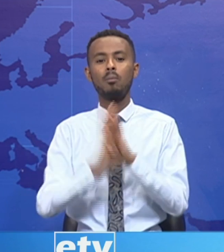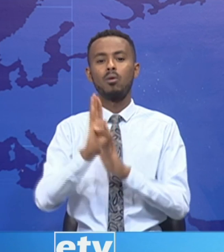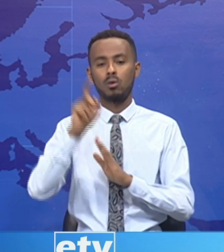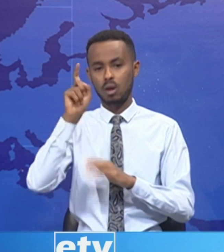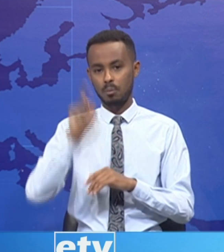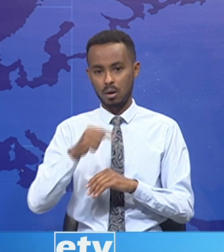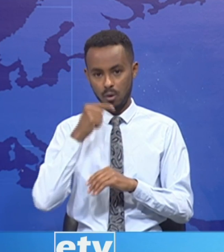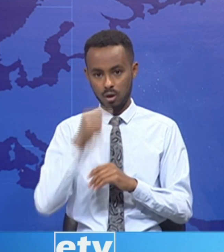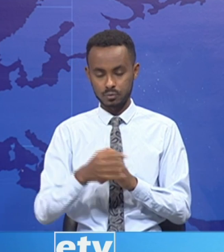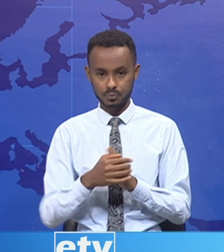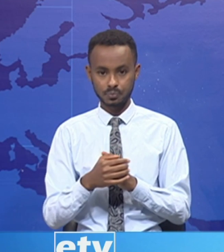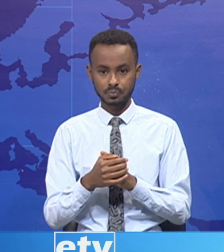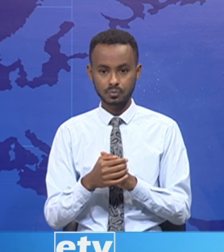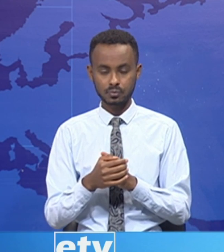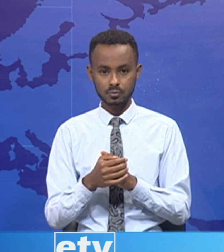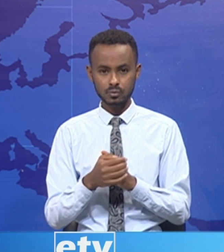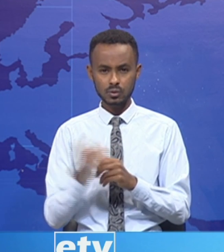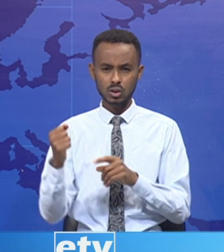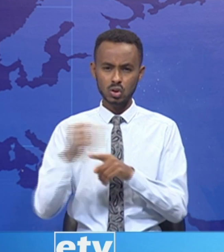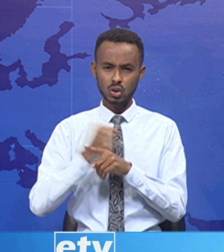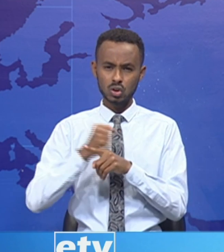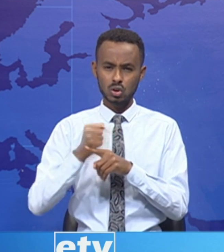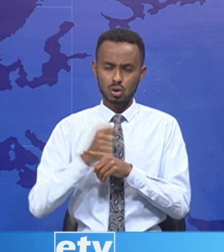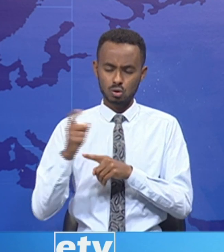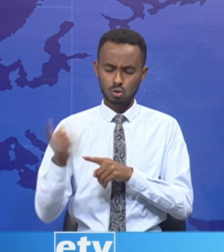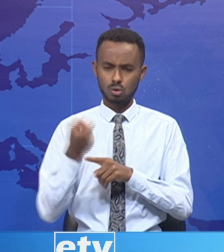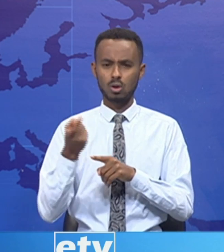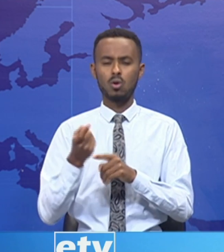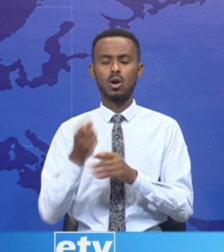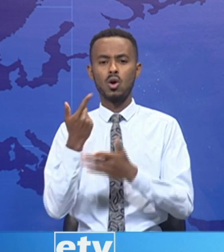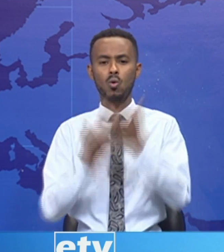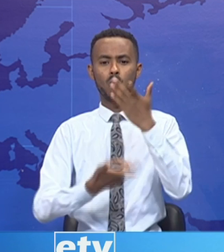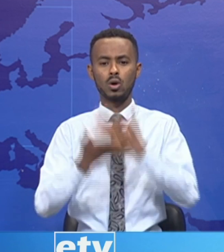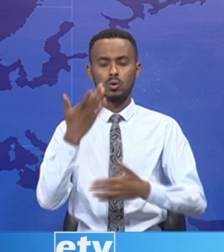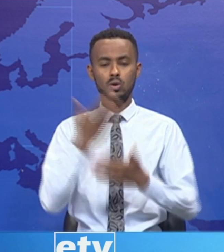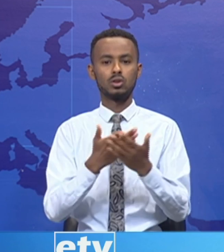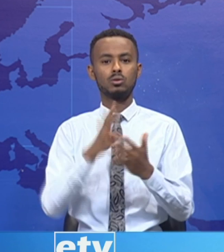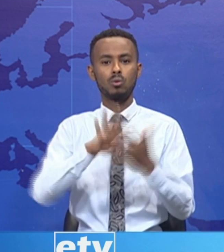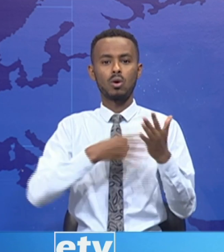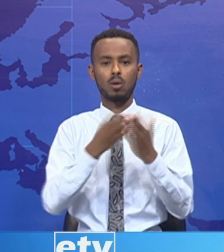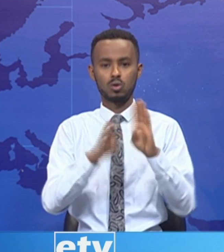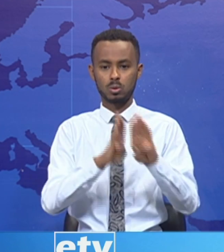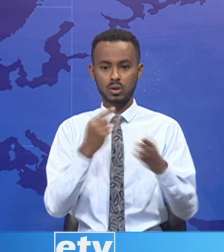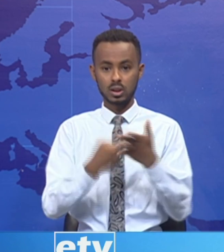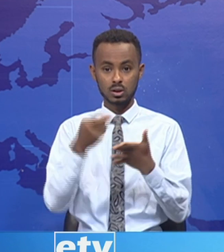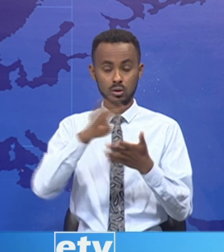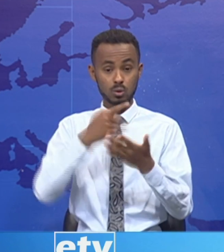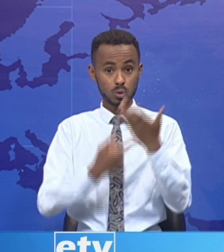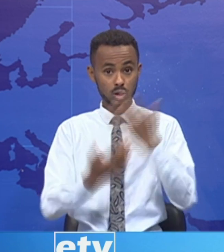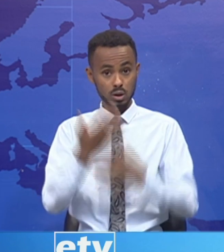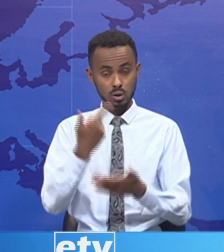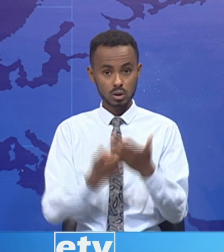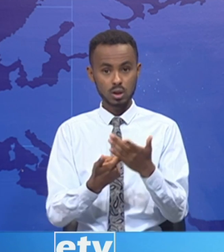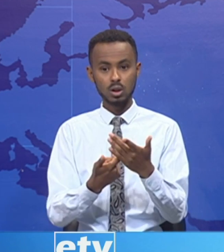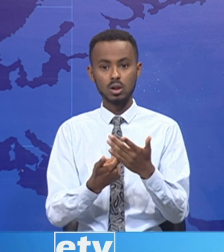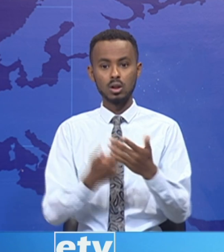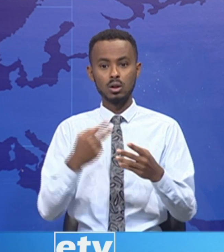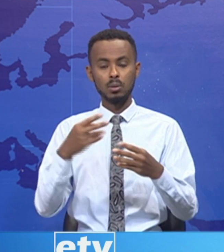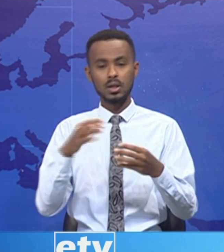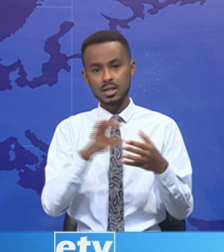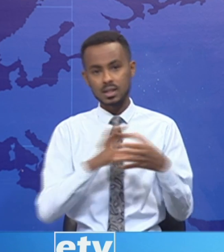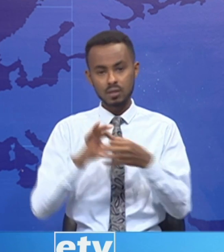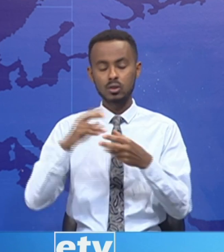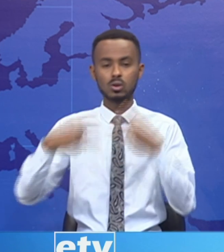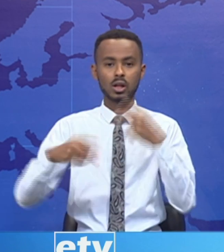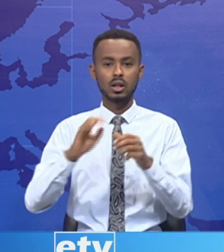ይገባል ብለዋል። ስልጡን የሆነ ውይይቶችን መድረኮችን መክፈት ነው። እነዚህ መድረኮች በሲቪል ሶሳይቲ